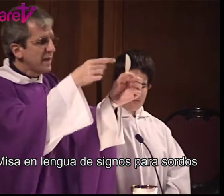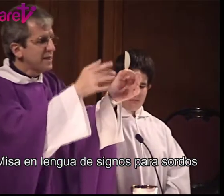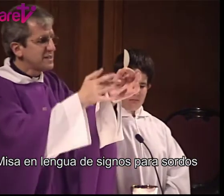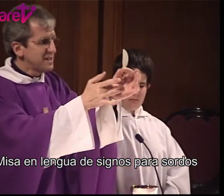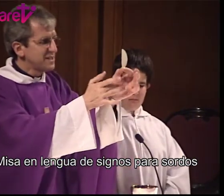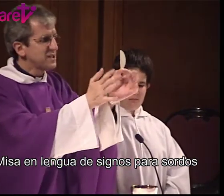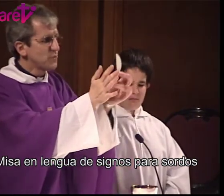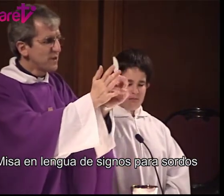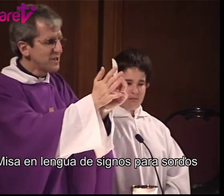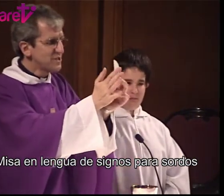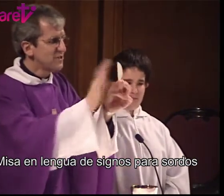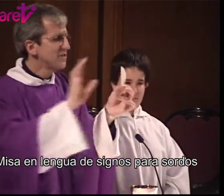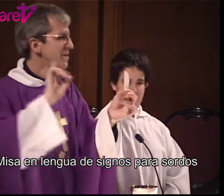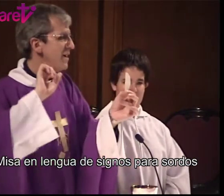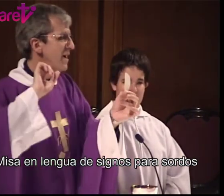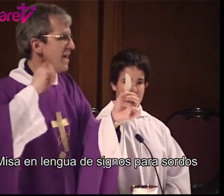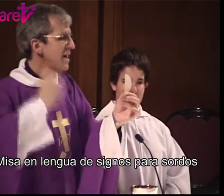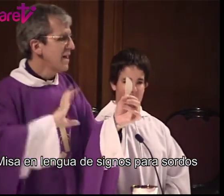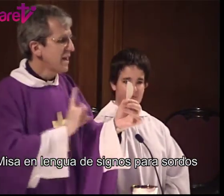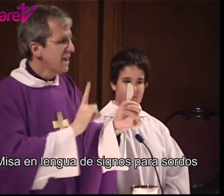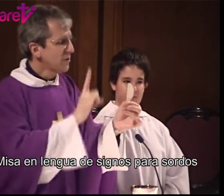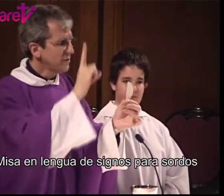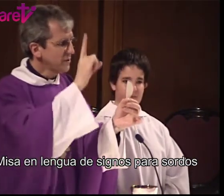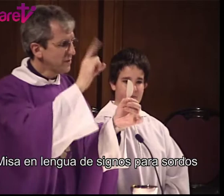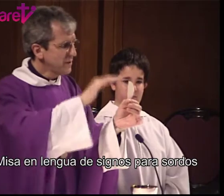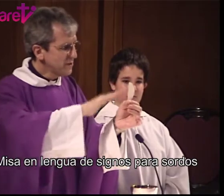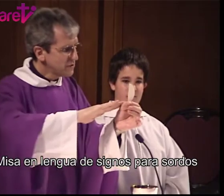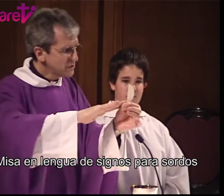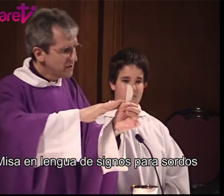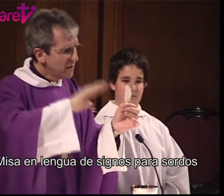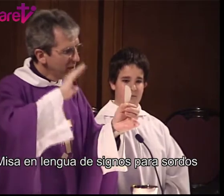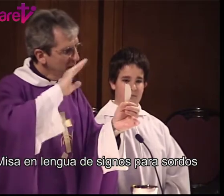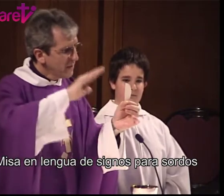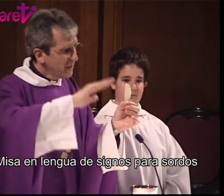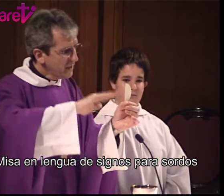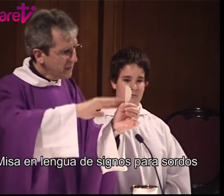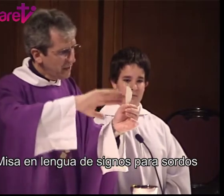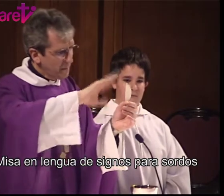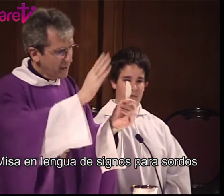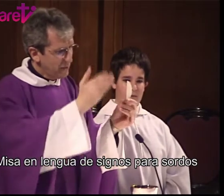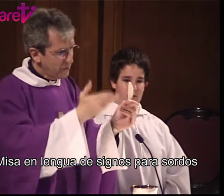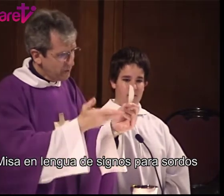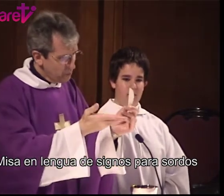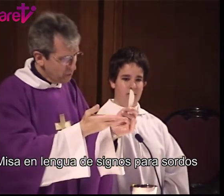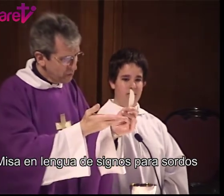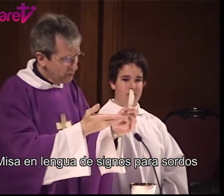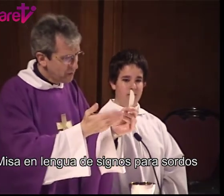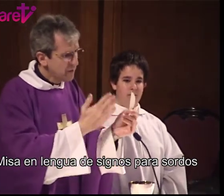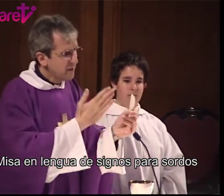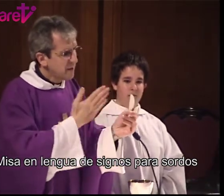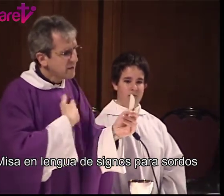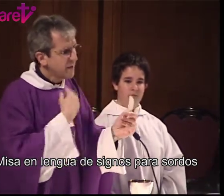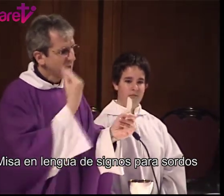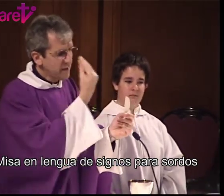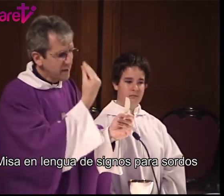Este es Jesucristo, el Cordero de Dios que quita el pecado del mundo, que quiere